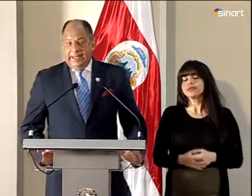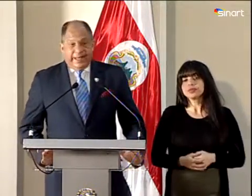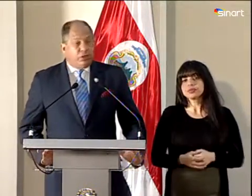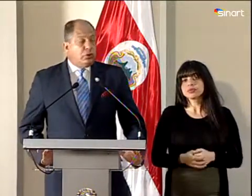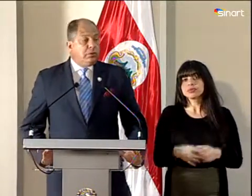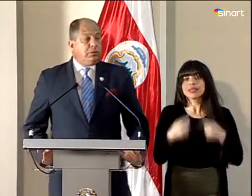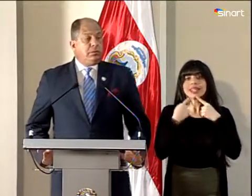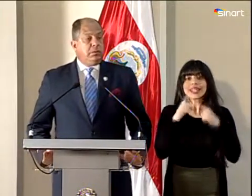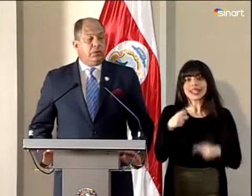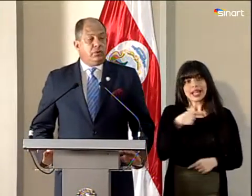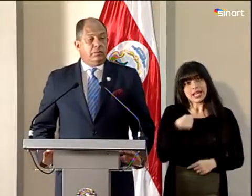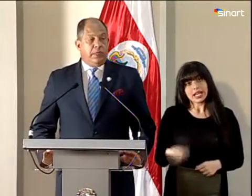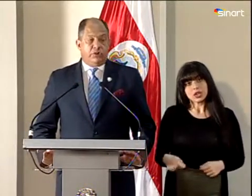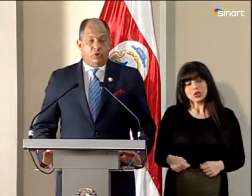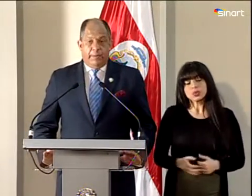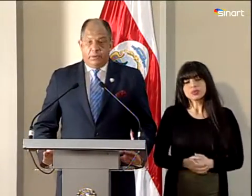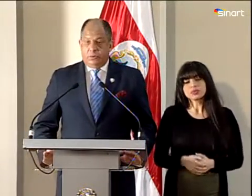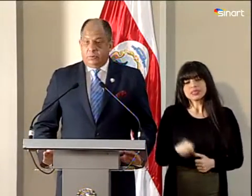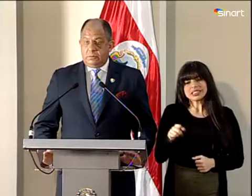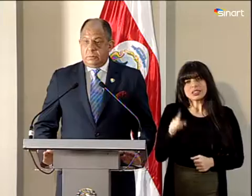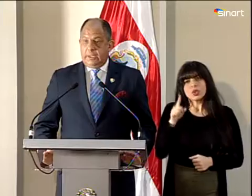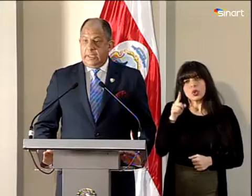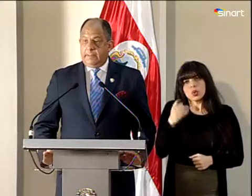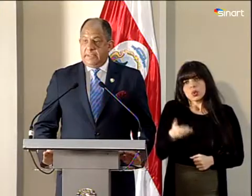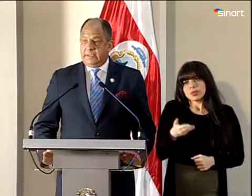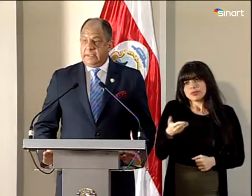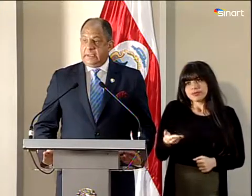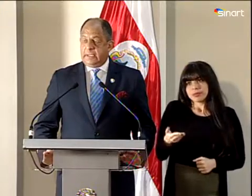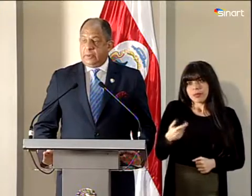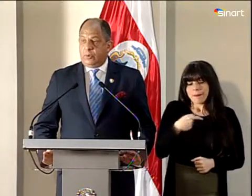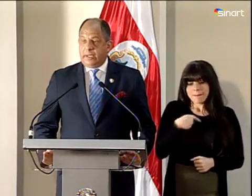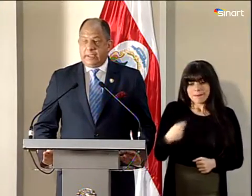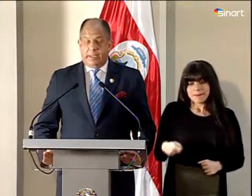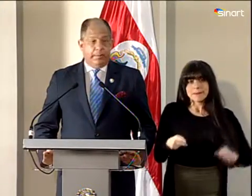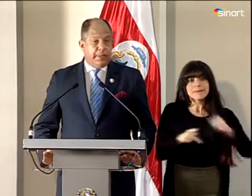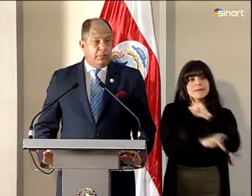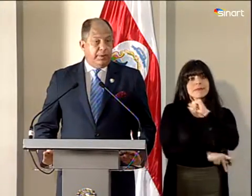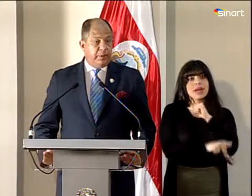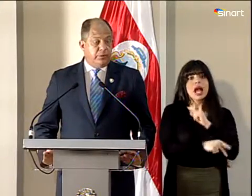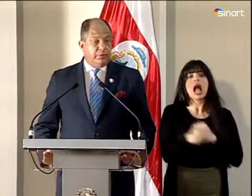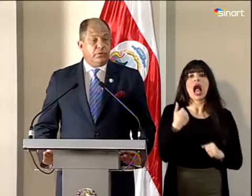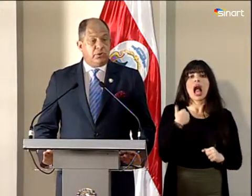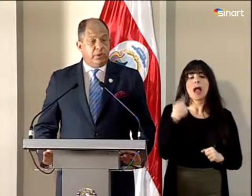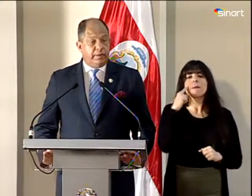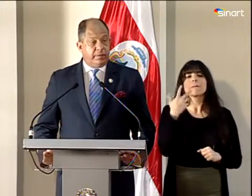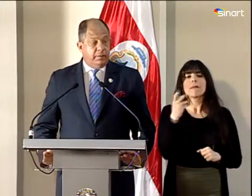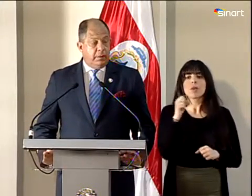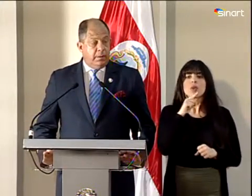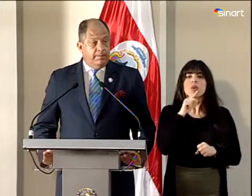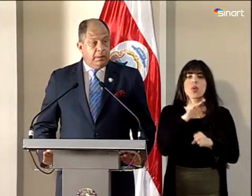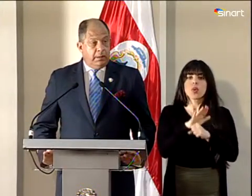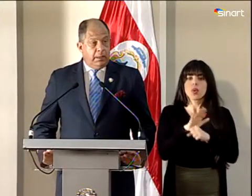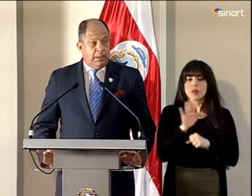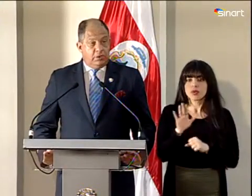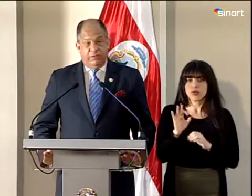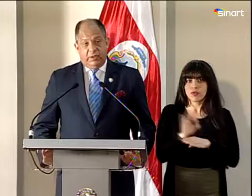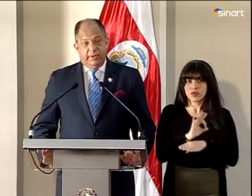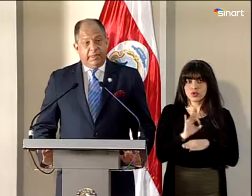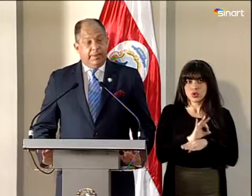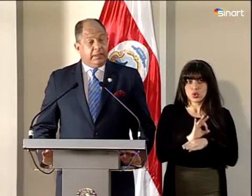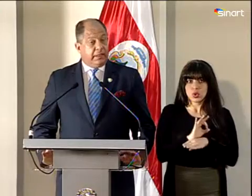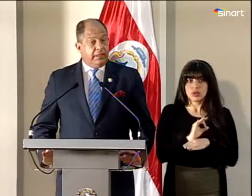El decreto es un instrumento que el Presidente de la República tiene para cumplir con sus funciones, que